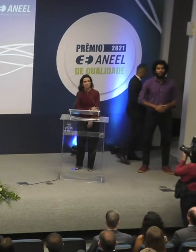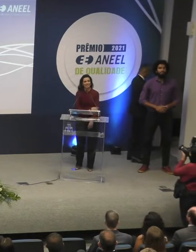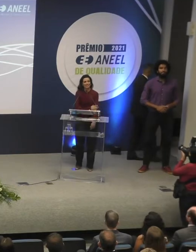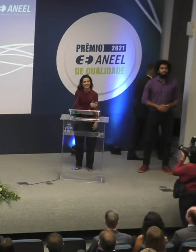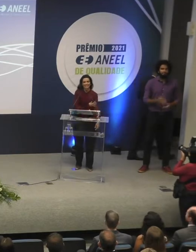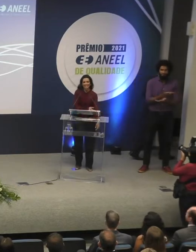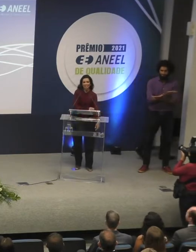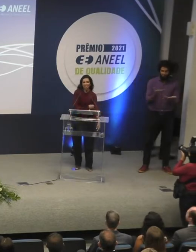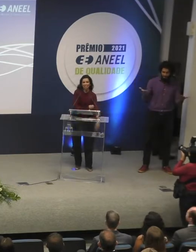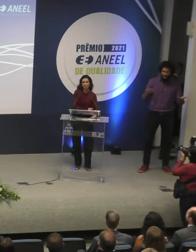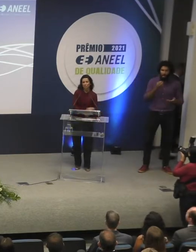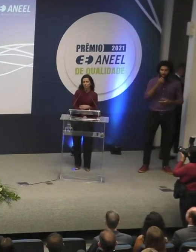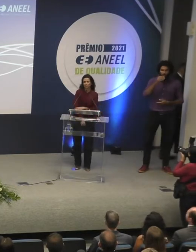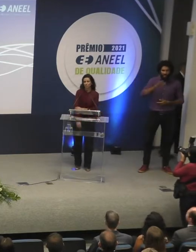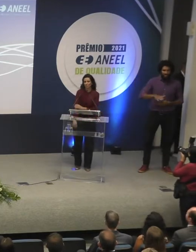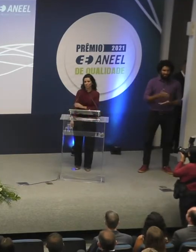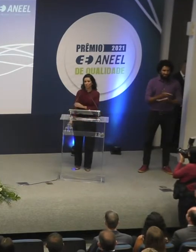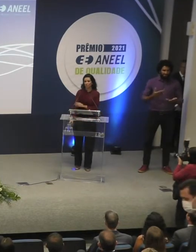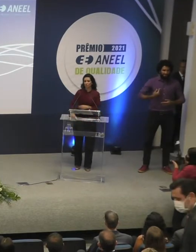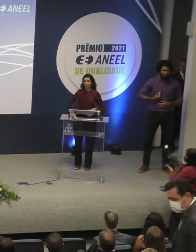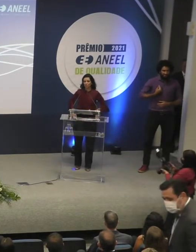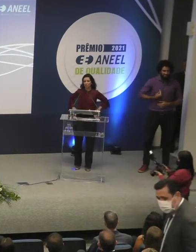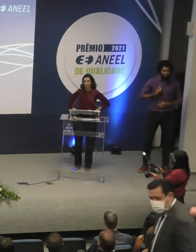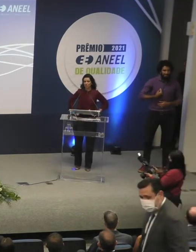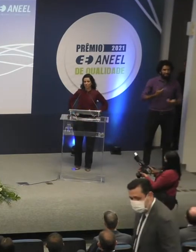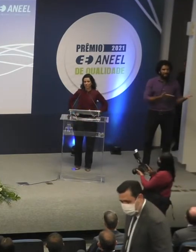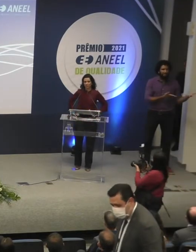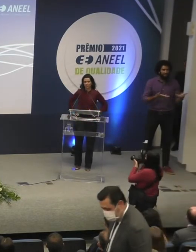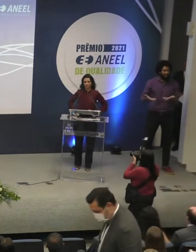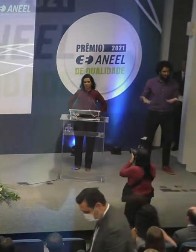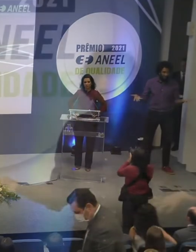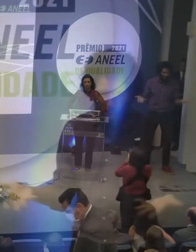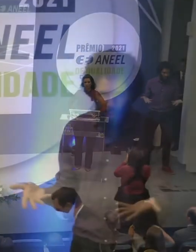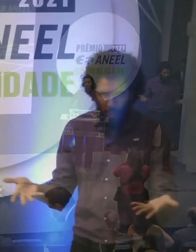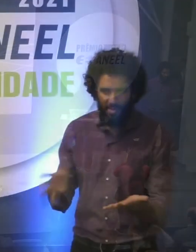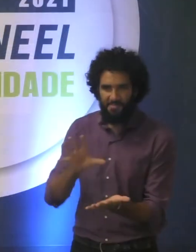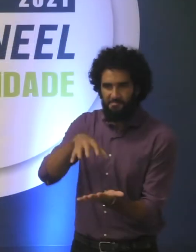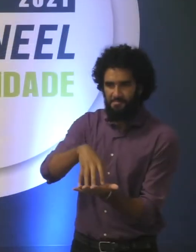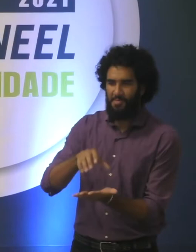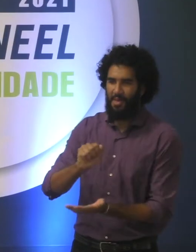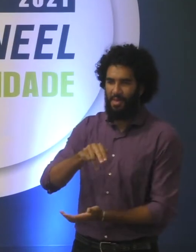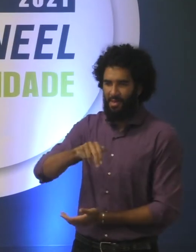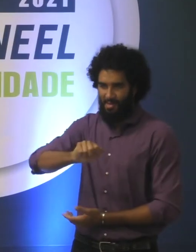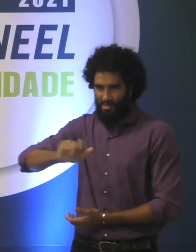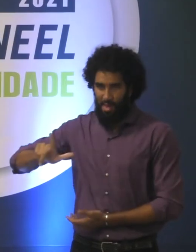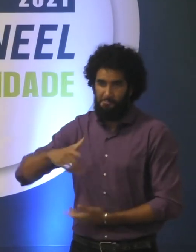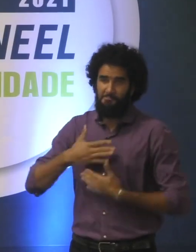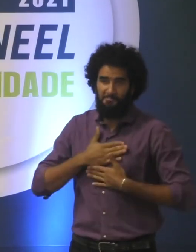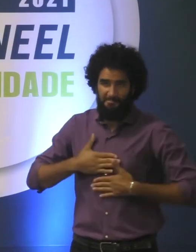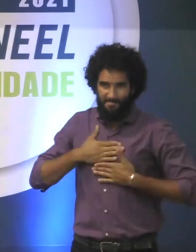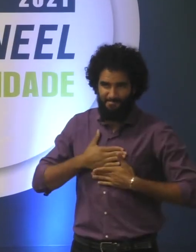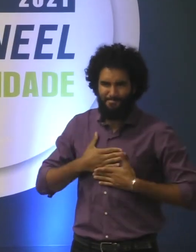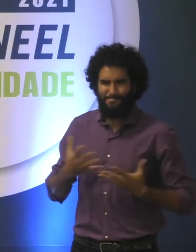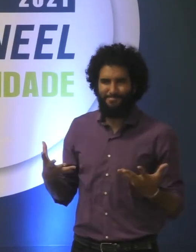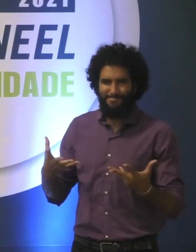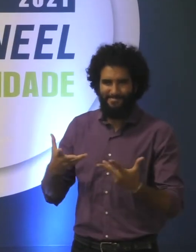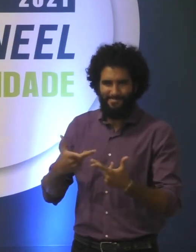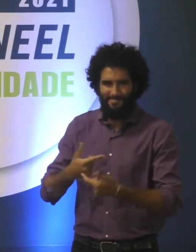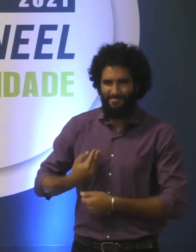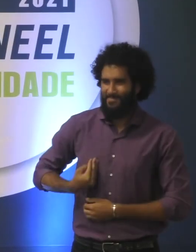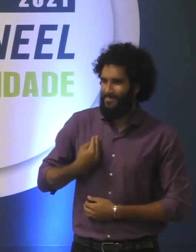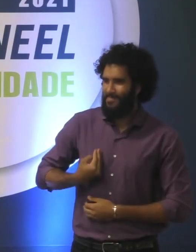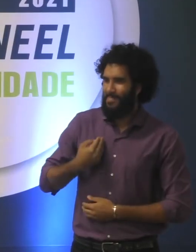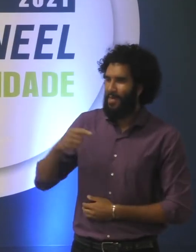Olá, boa tarde a todos. Sejam muito bem-vindos à ANEL. É sempre uma satisfação muito grande recebê-los aqui em